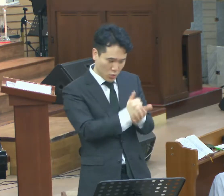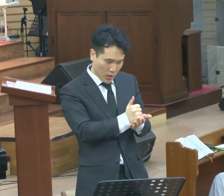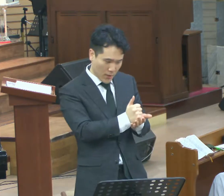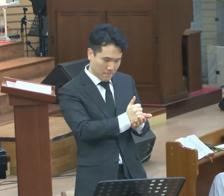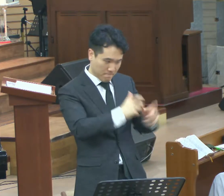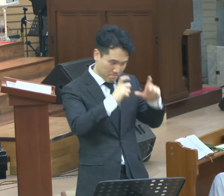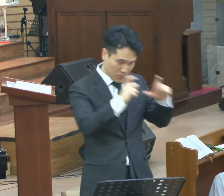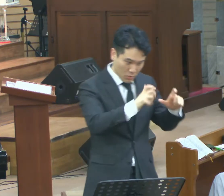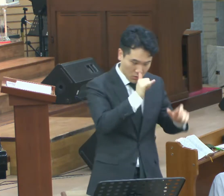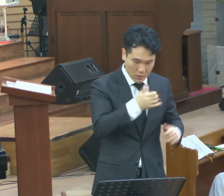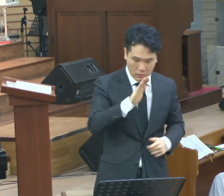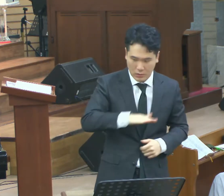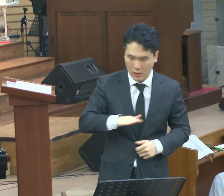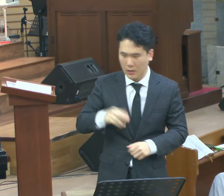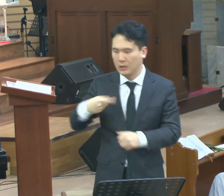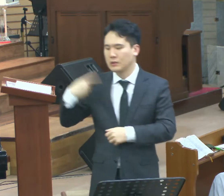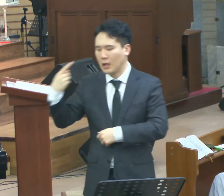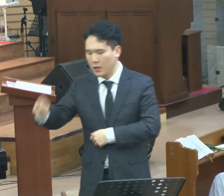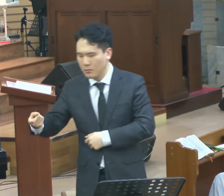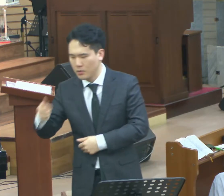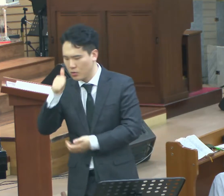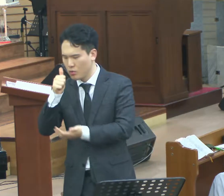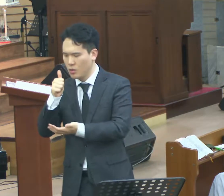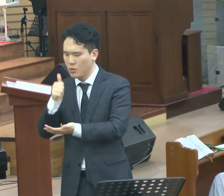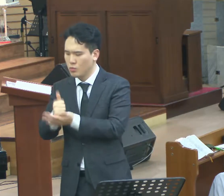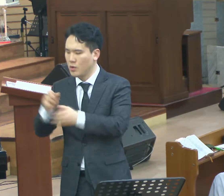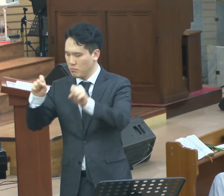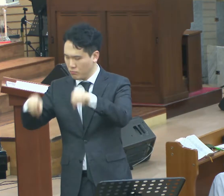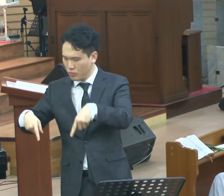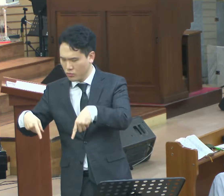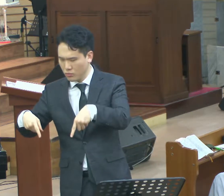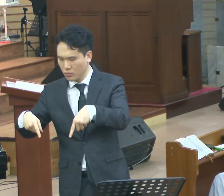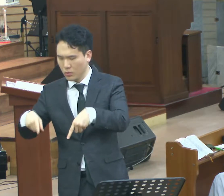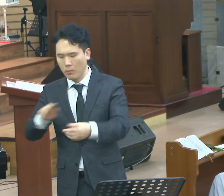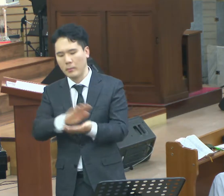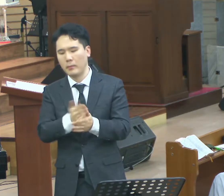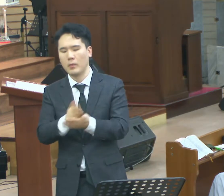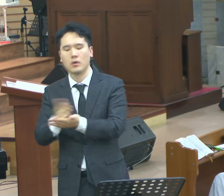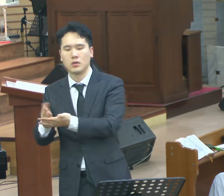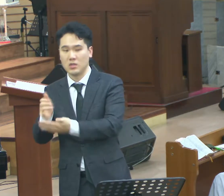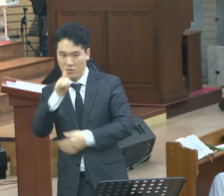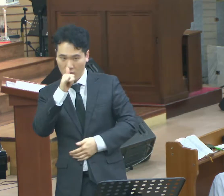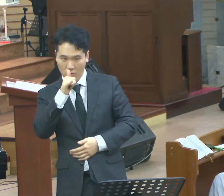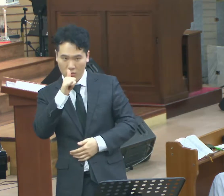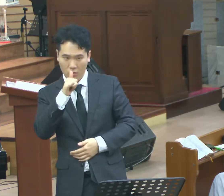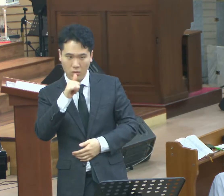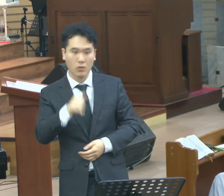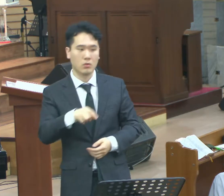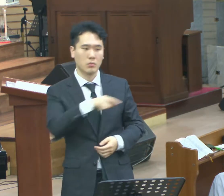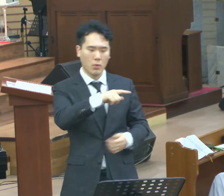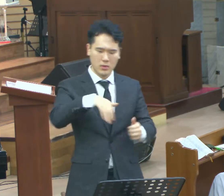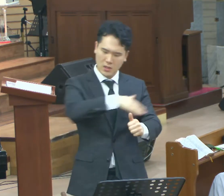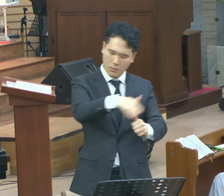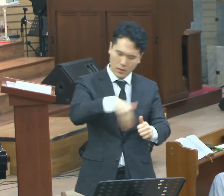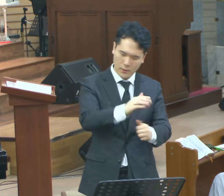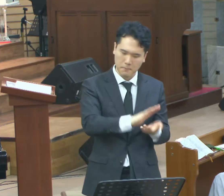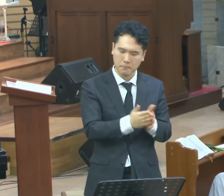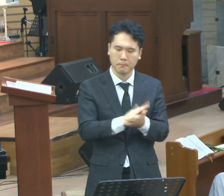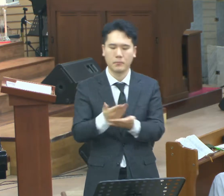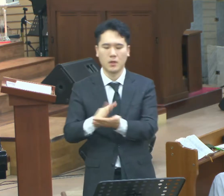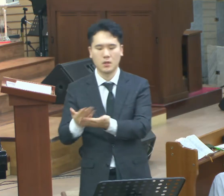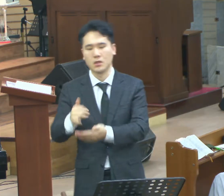회의 속에서 뭔가 하는 거, 회의를 하면 대중은요, 대부분 이기적이고 안전한 것을 택하게 돼 있어요.